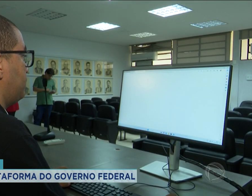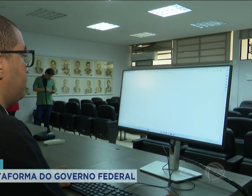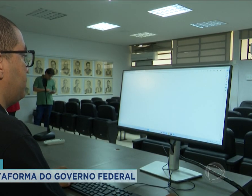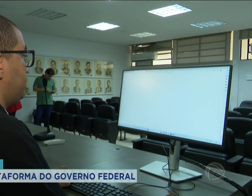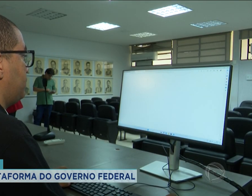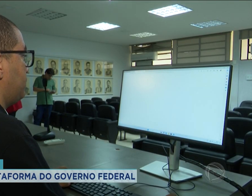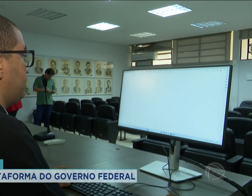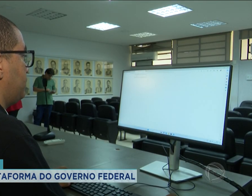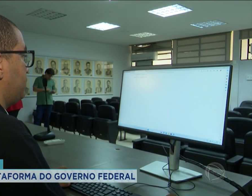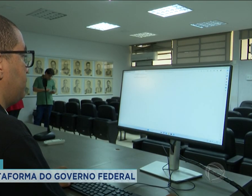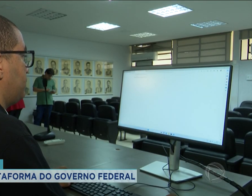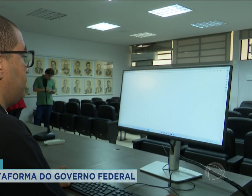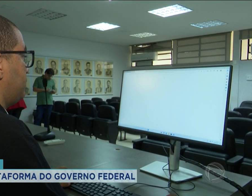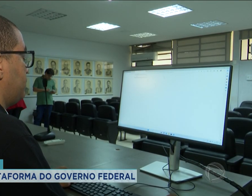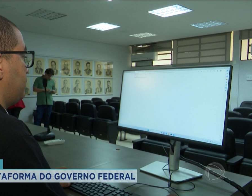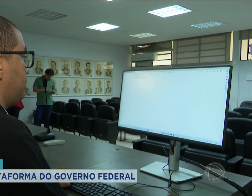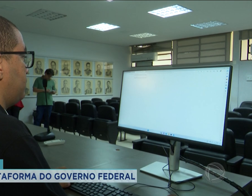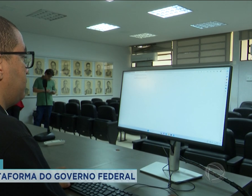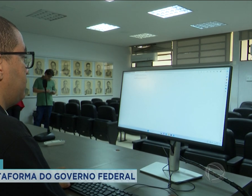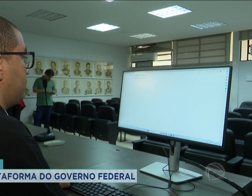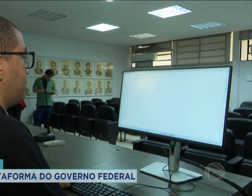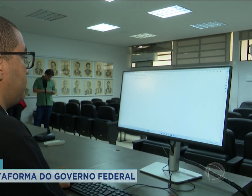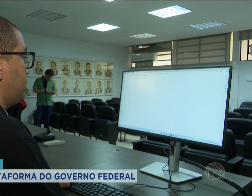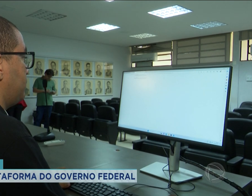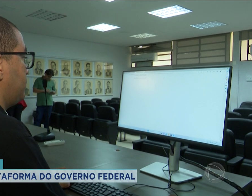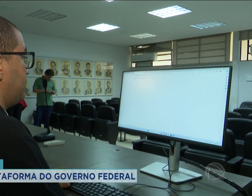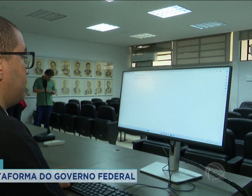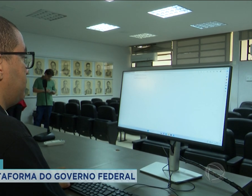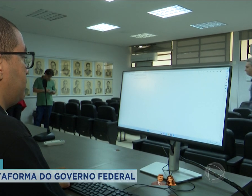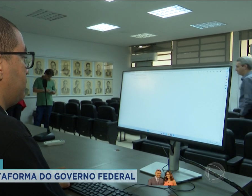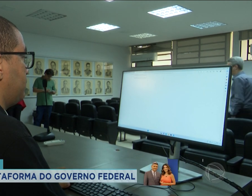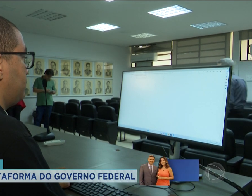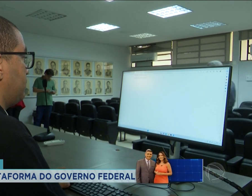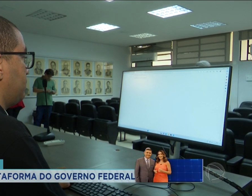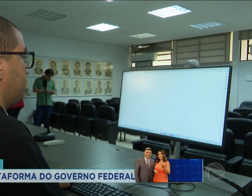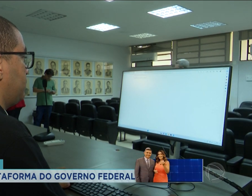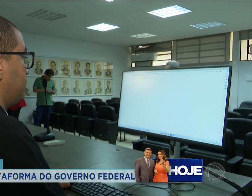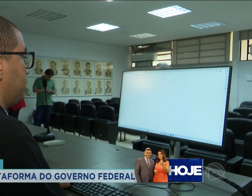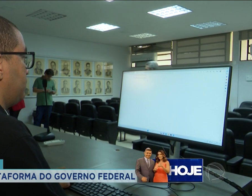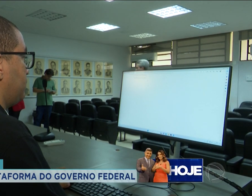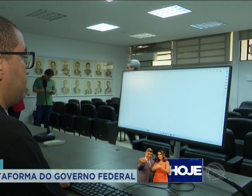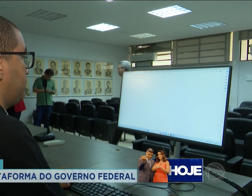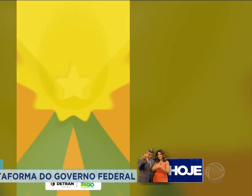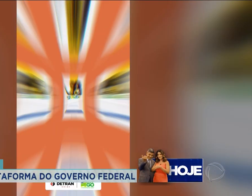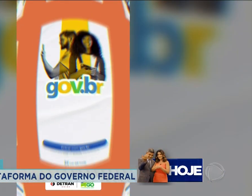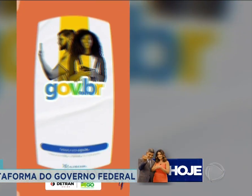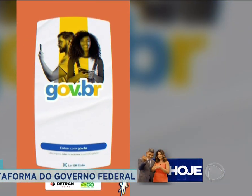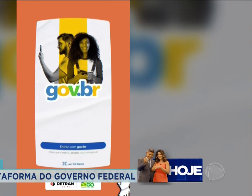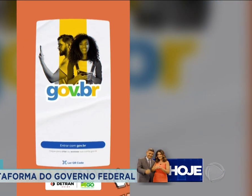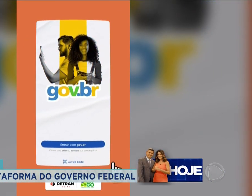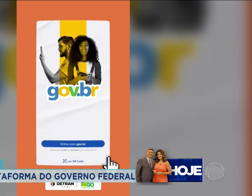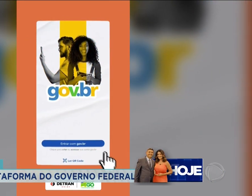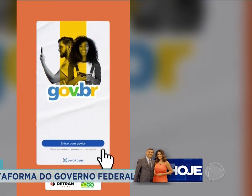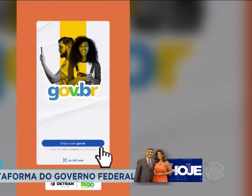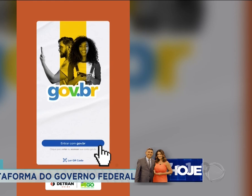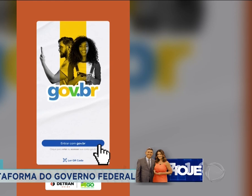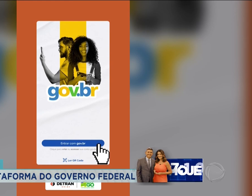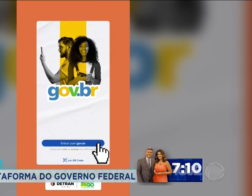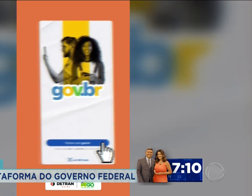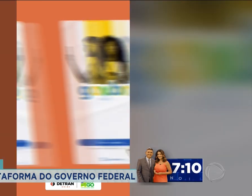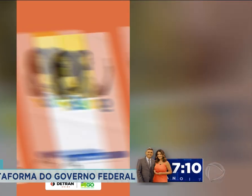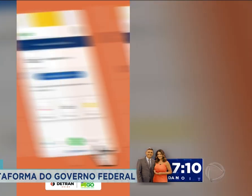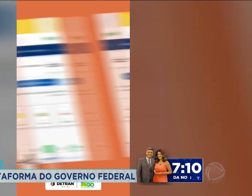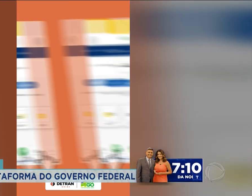emitir boletos e documentos consultar a situação da CNH e do veículo e muitos outros serviços a partir de agora para